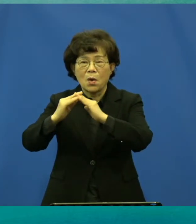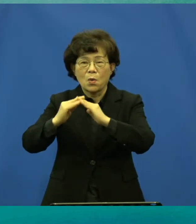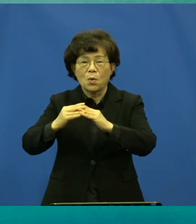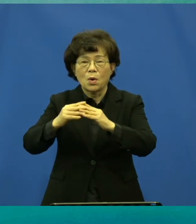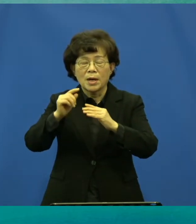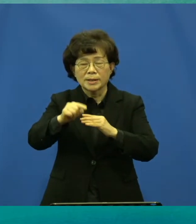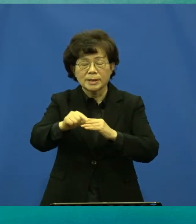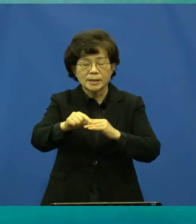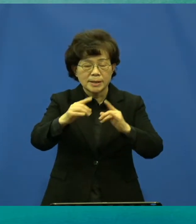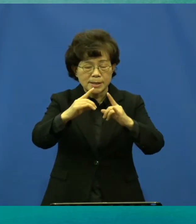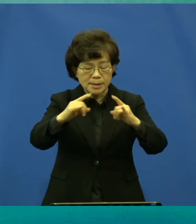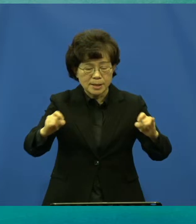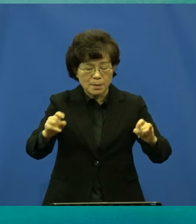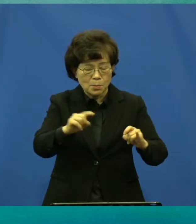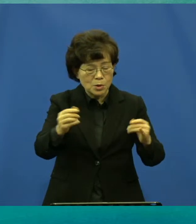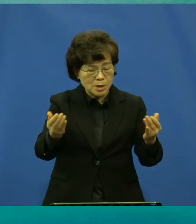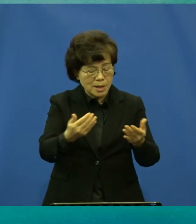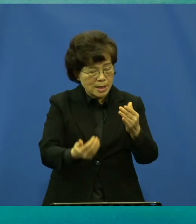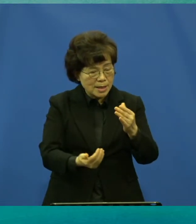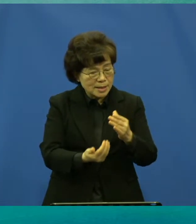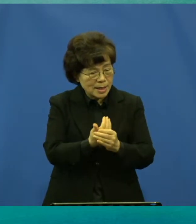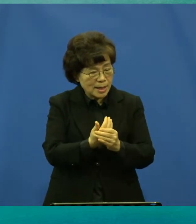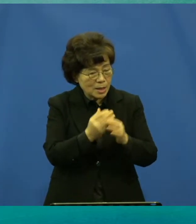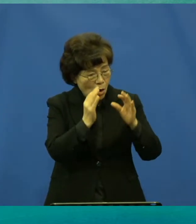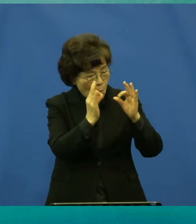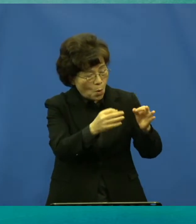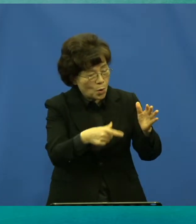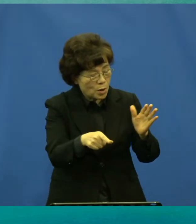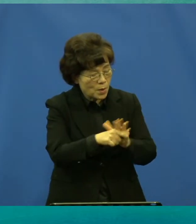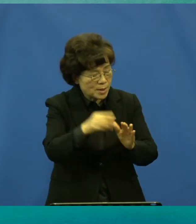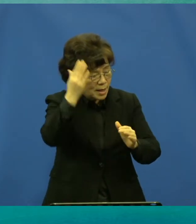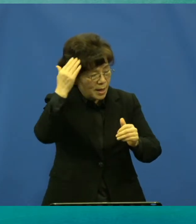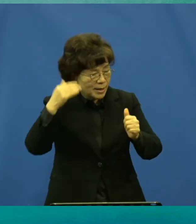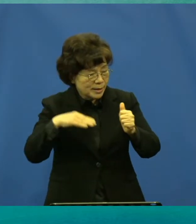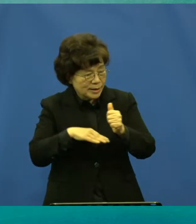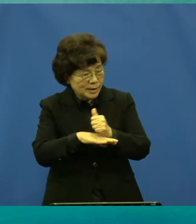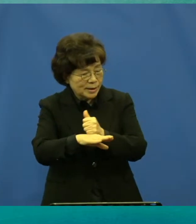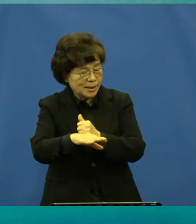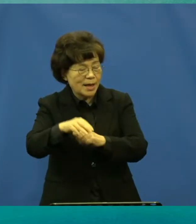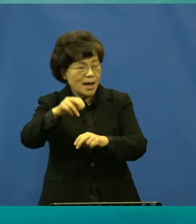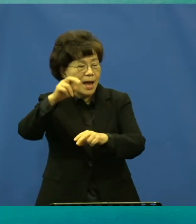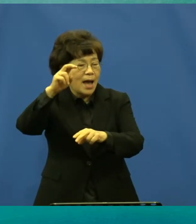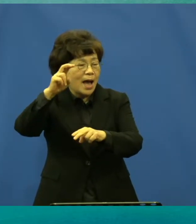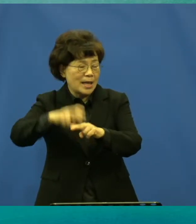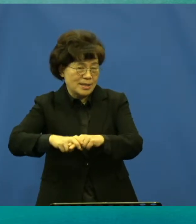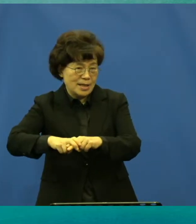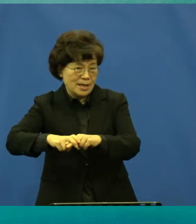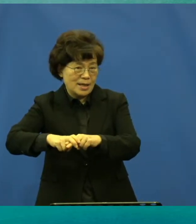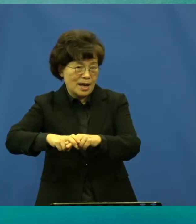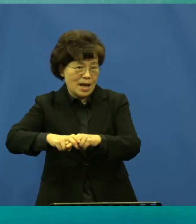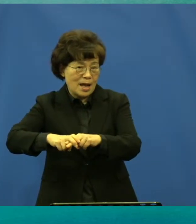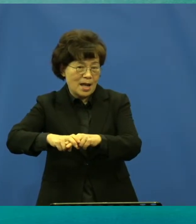일이 일어나는 걸 보려고 그 그늘 아래에 앉았더라.